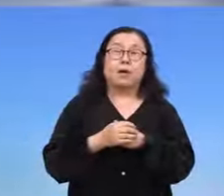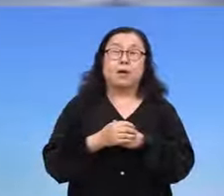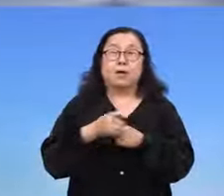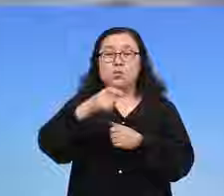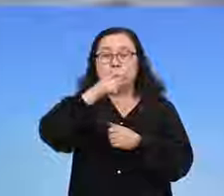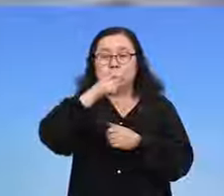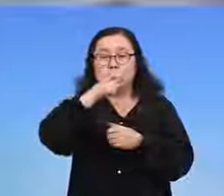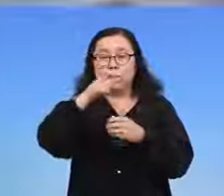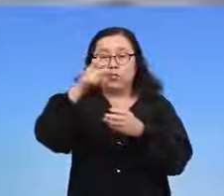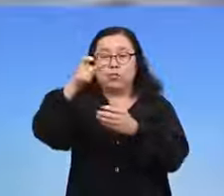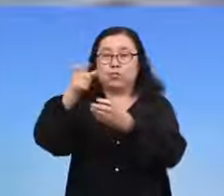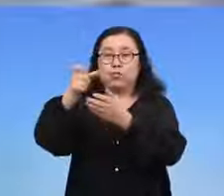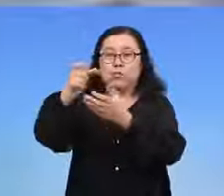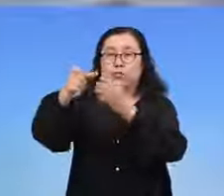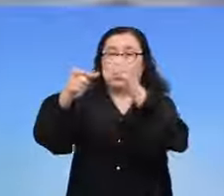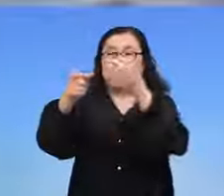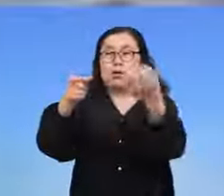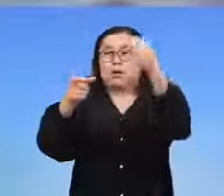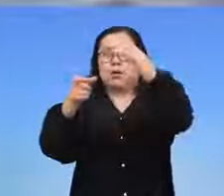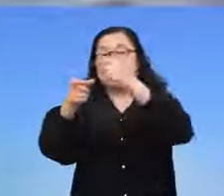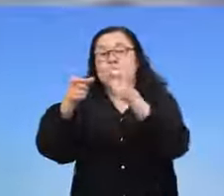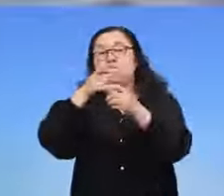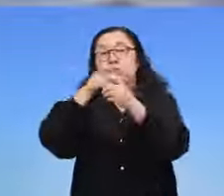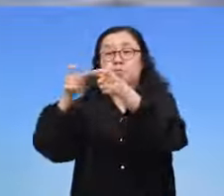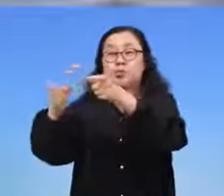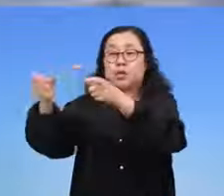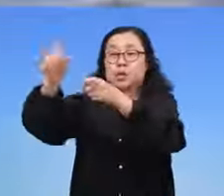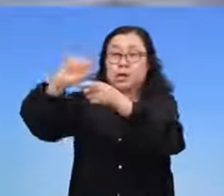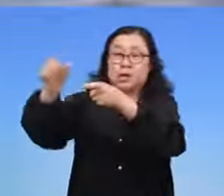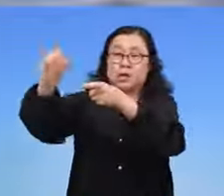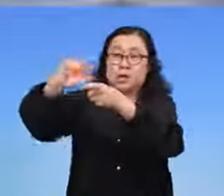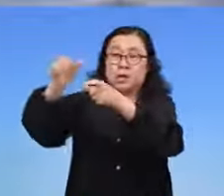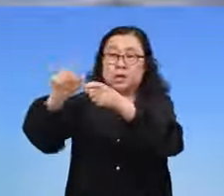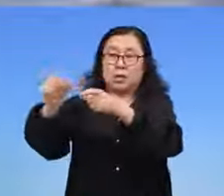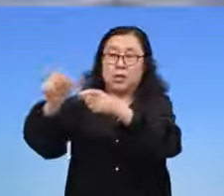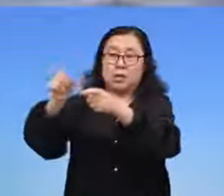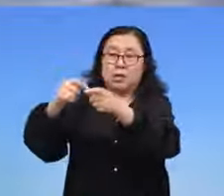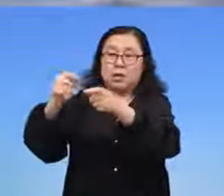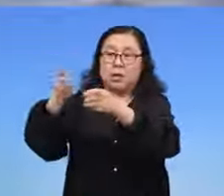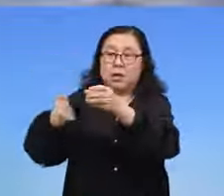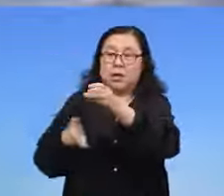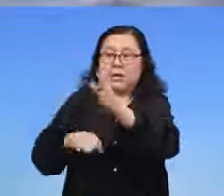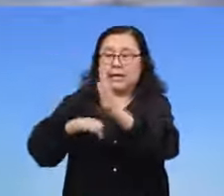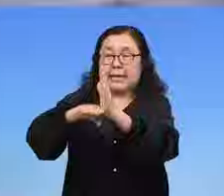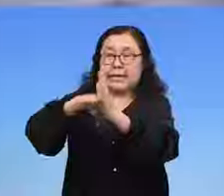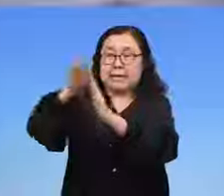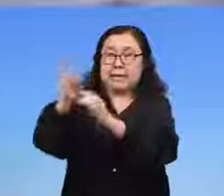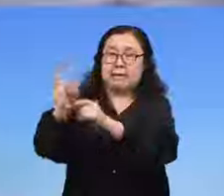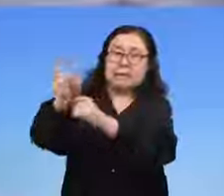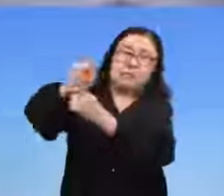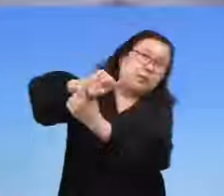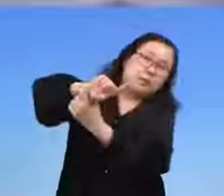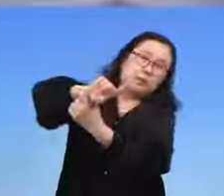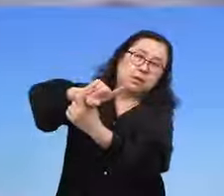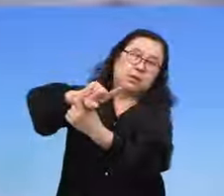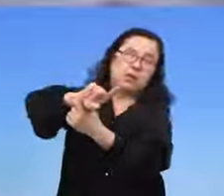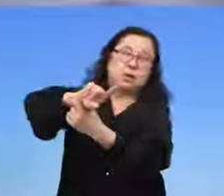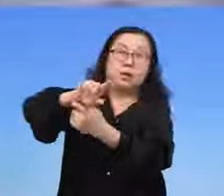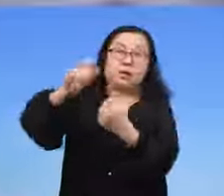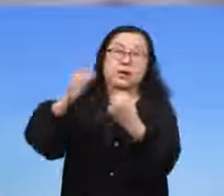물통 보이지? 거기에 물이 차곡차곡 하다가 한 방울만 더 하면 뒤집어 버리는데 네가 지금 그런